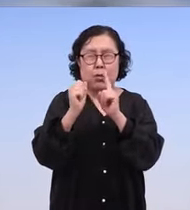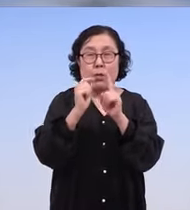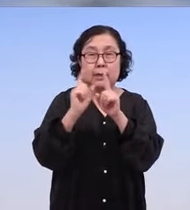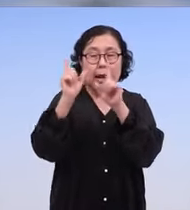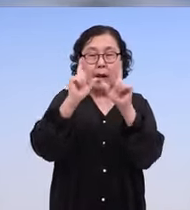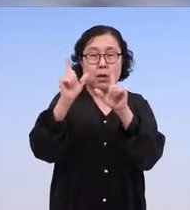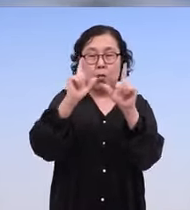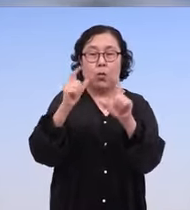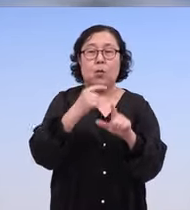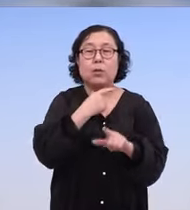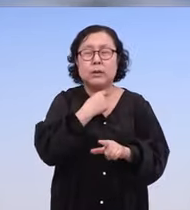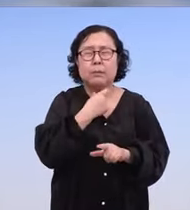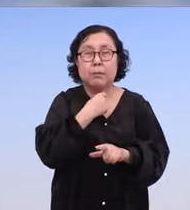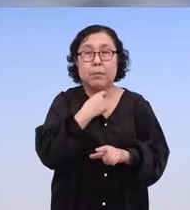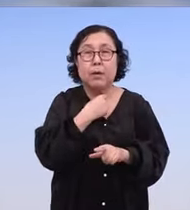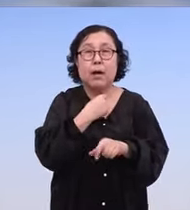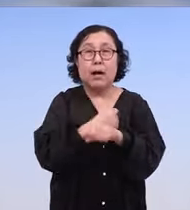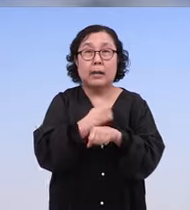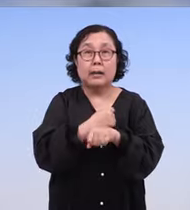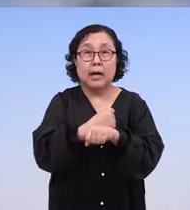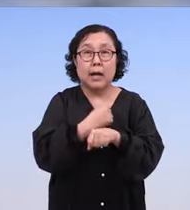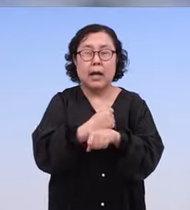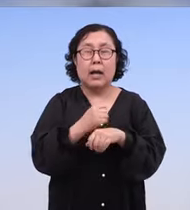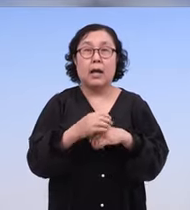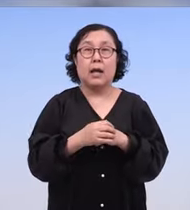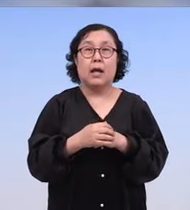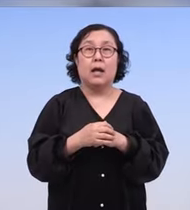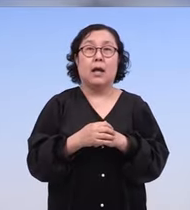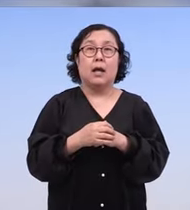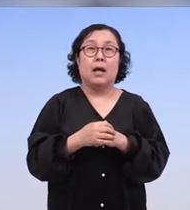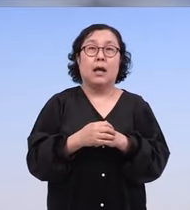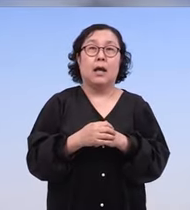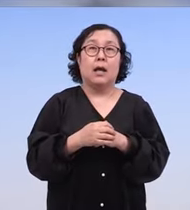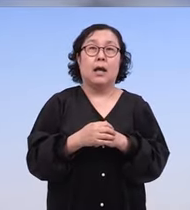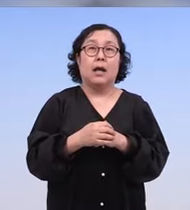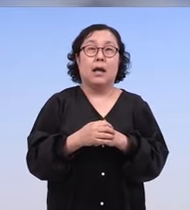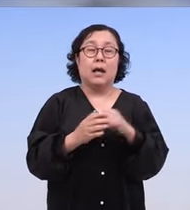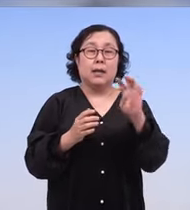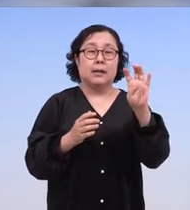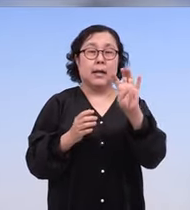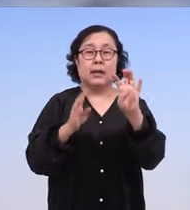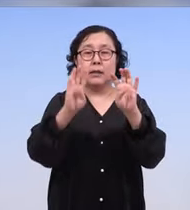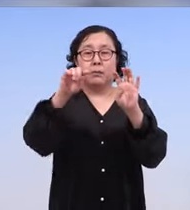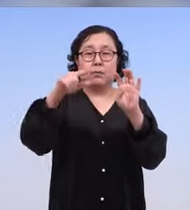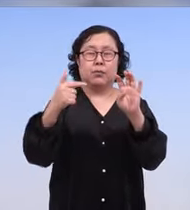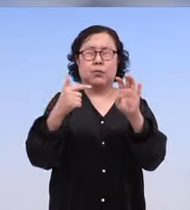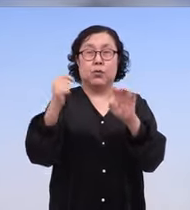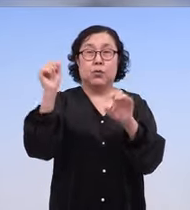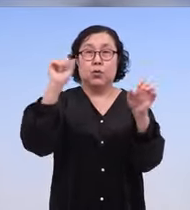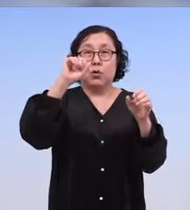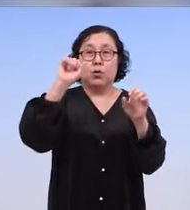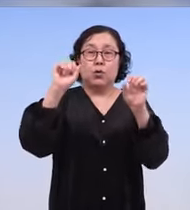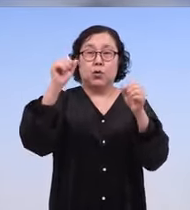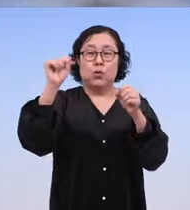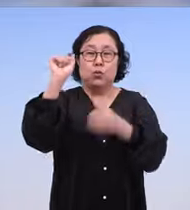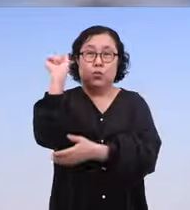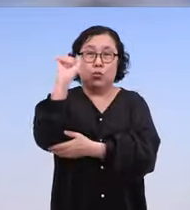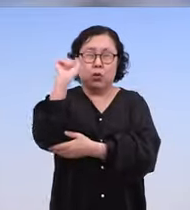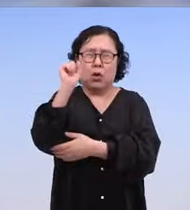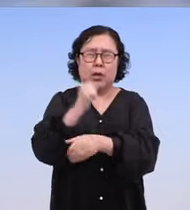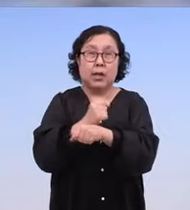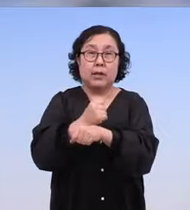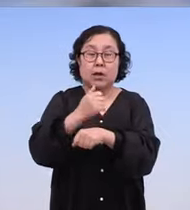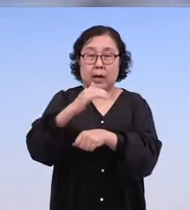그 식당, 이 동네도 아니에요. 대한민국에서 제일 맛있는 집이라 그래가지고 한 40분을 내가 운전해가지고 간 그